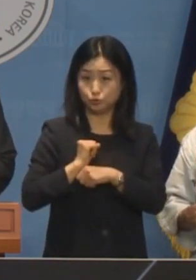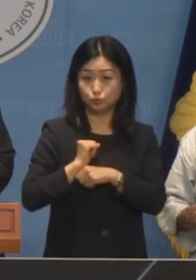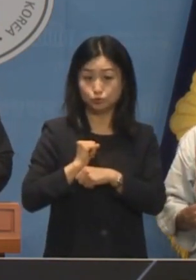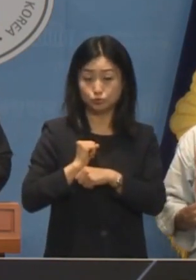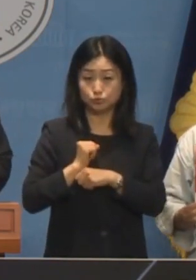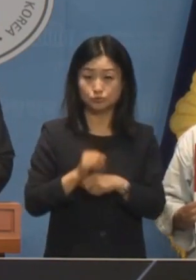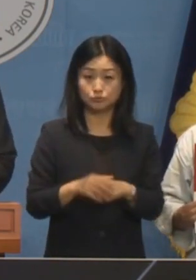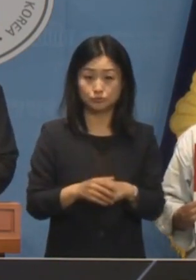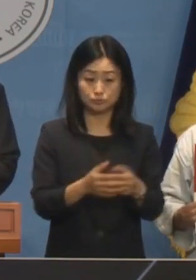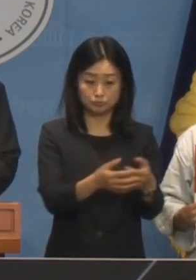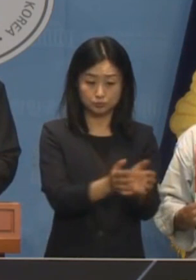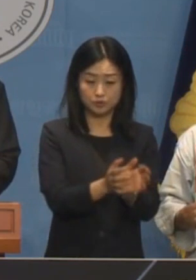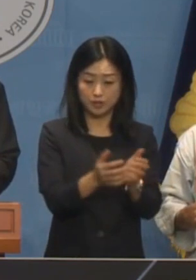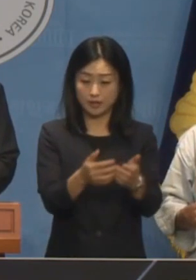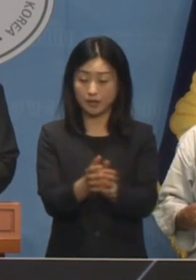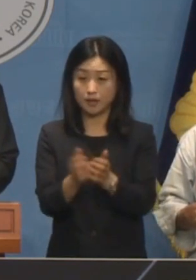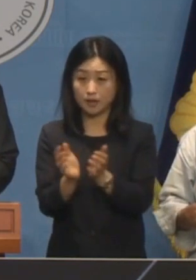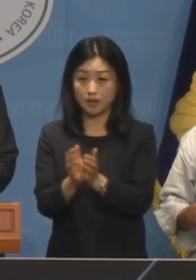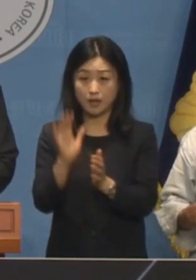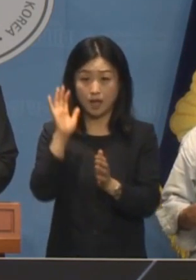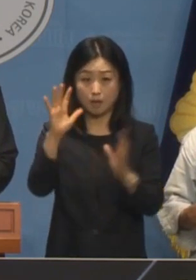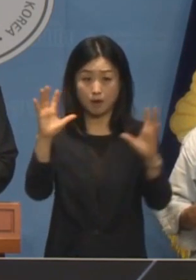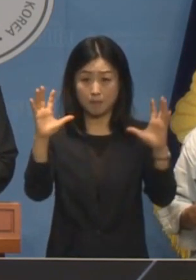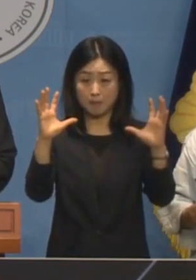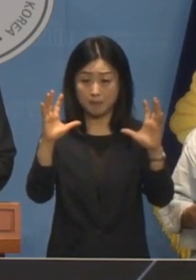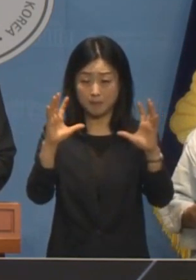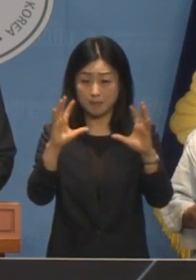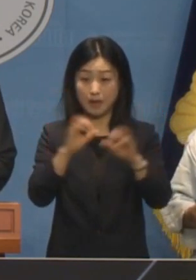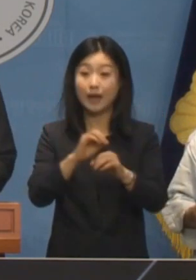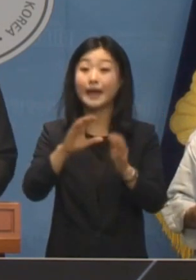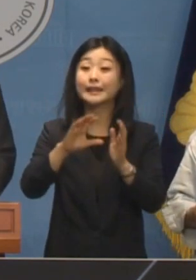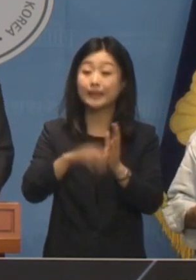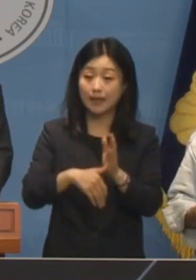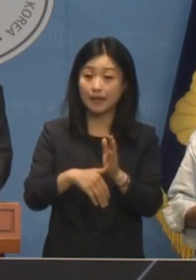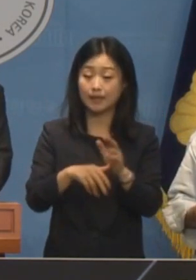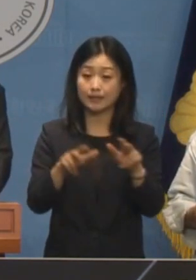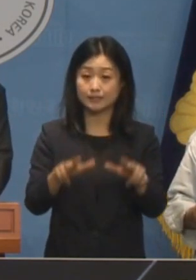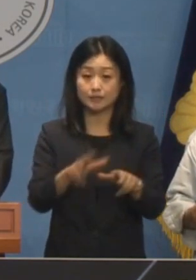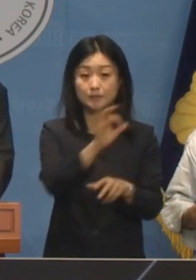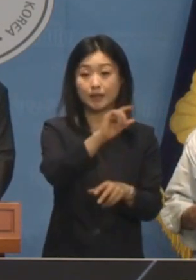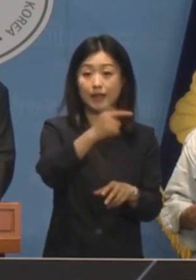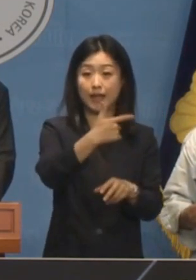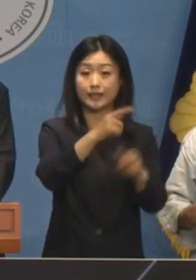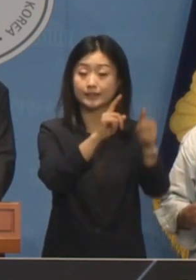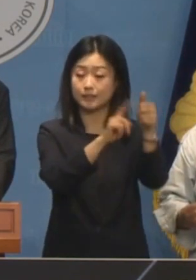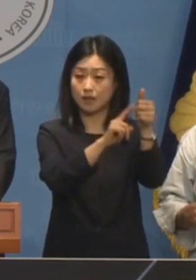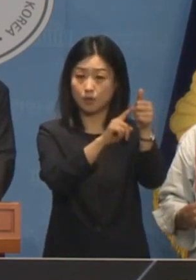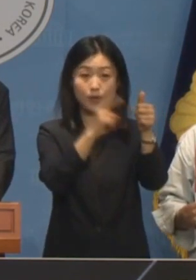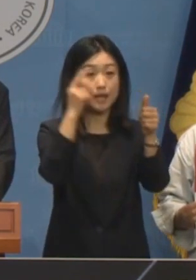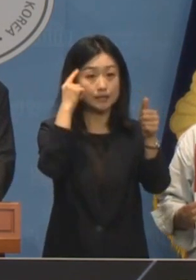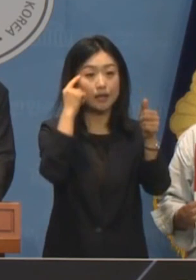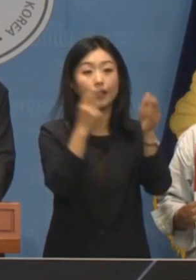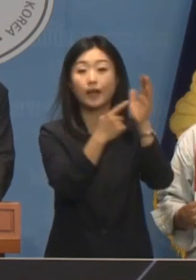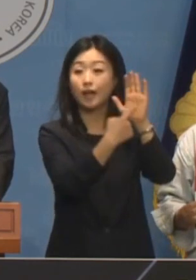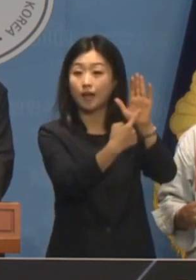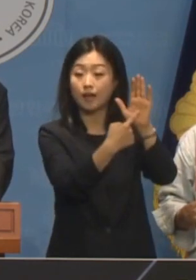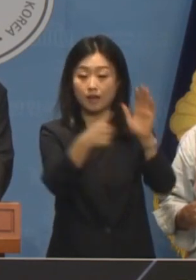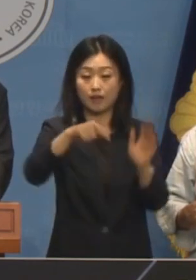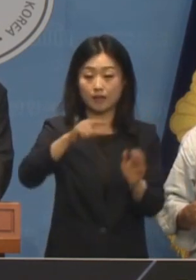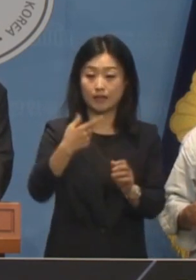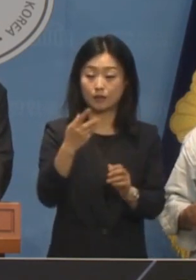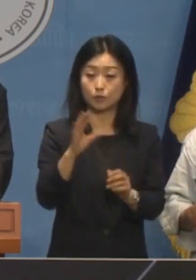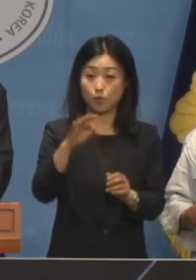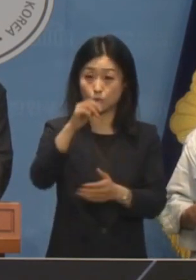많은 부대들이 지금 없어지고 있는 이때 안창호 후보의 이러한 간통죄